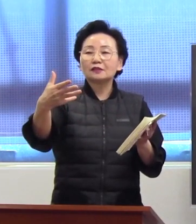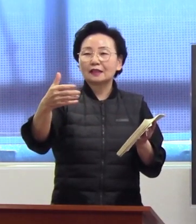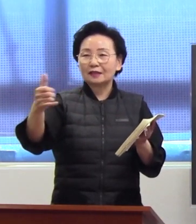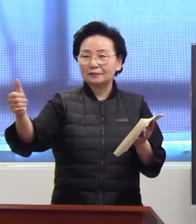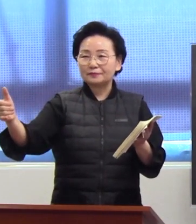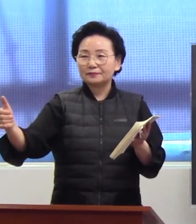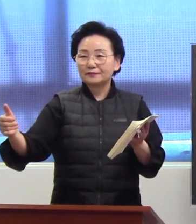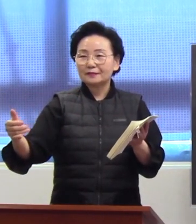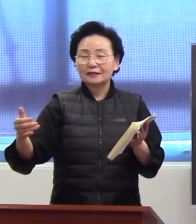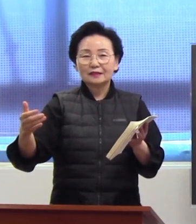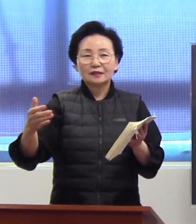148사람